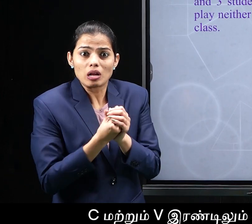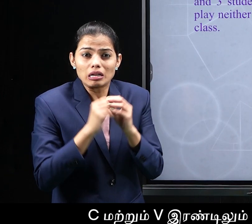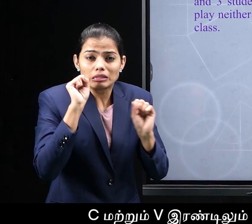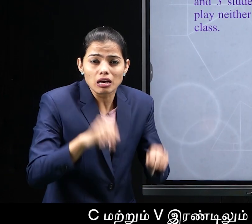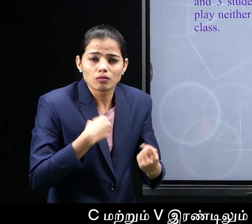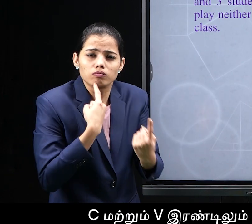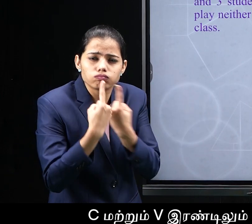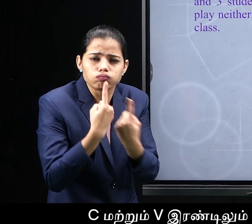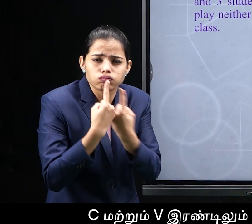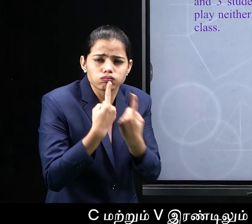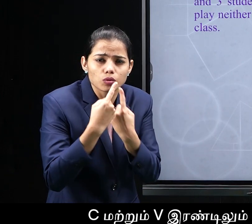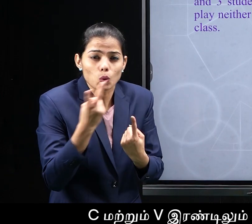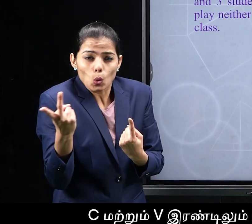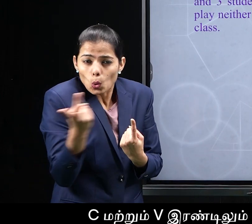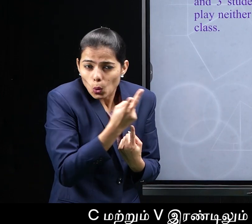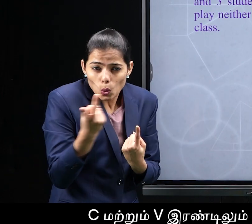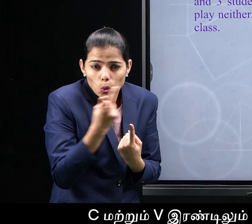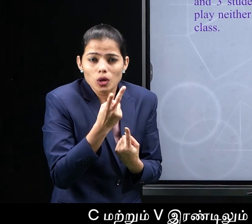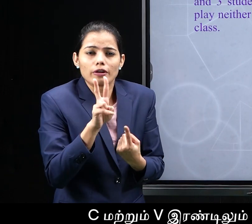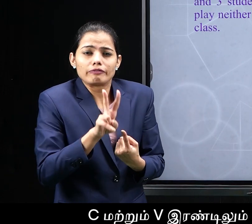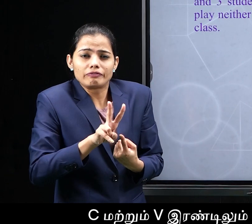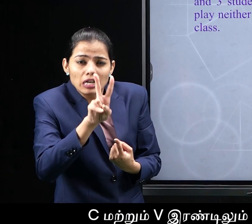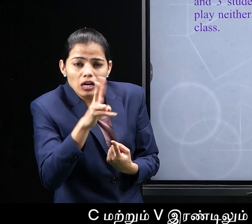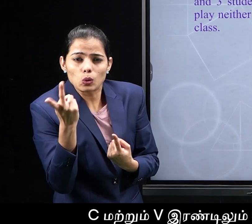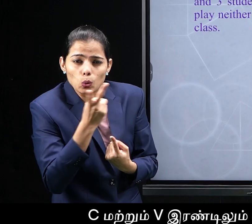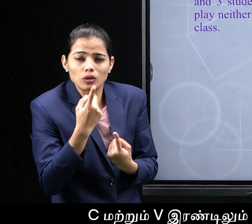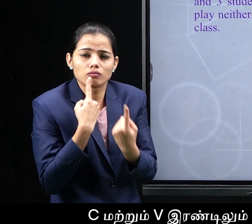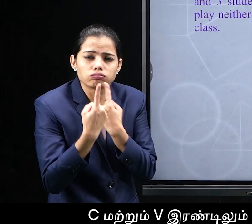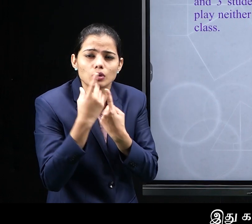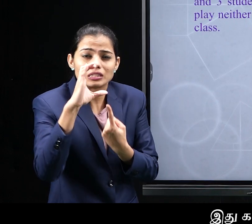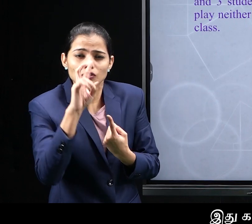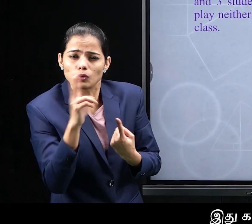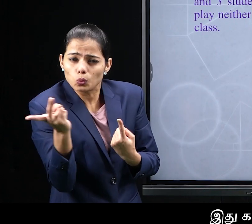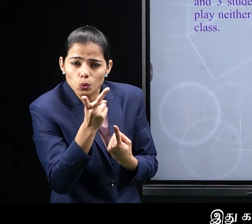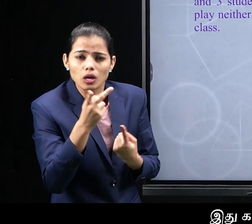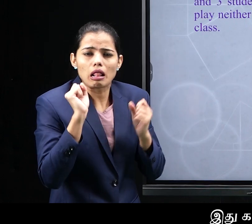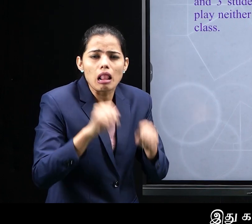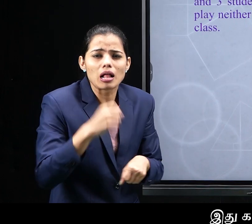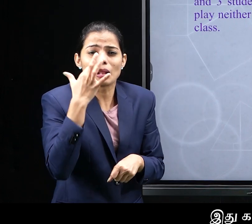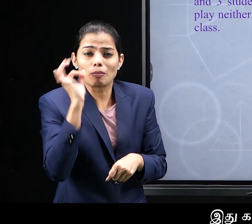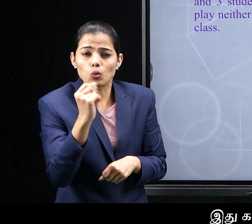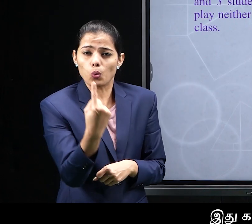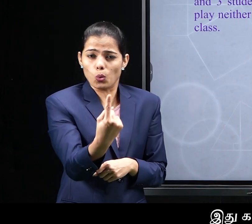சி மற்றும் வி இரண்டிலும் உள்ளவர்களை பற்றி நாம் பேசலாம். இது கணங்களின் மொழி.